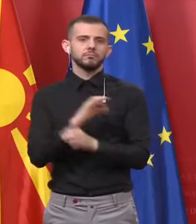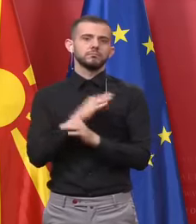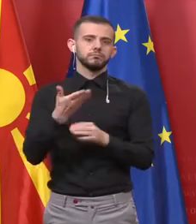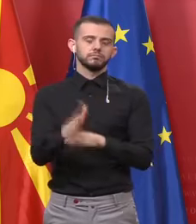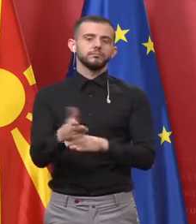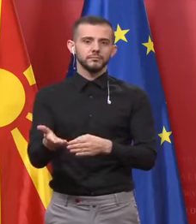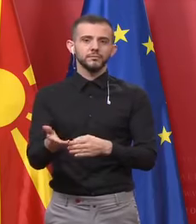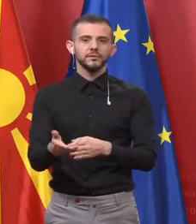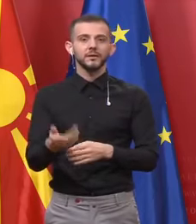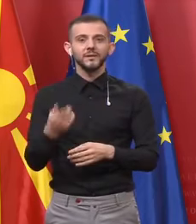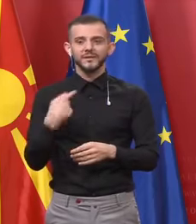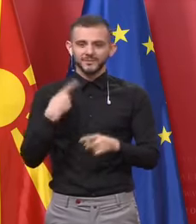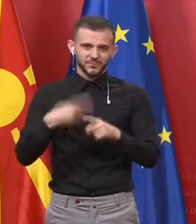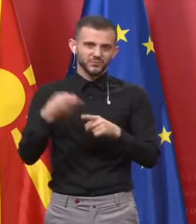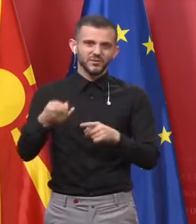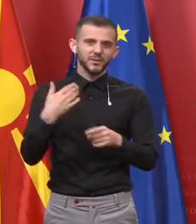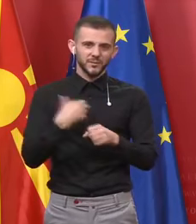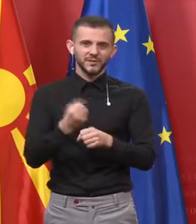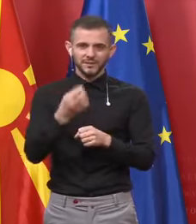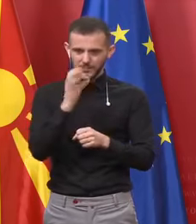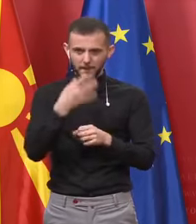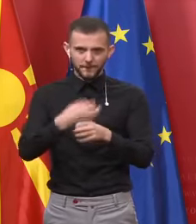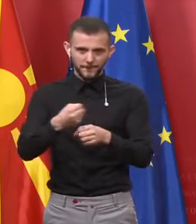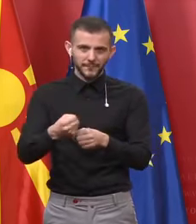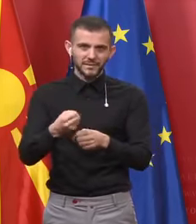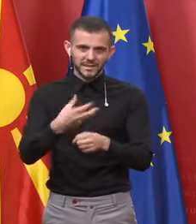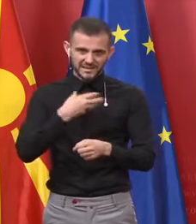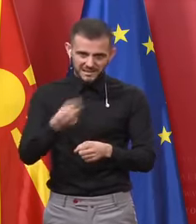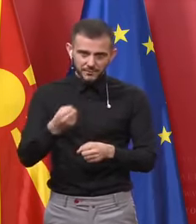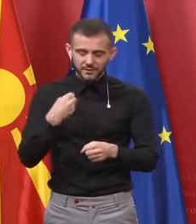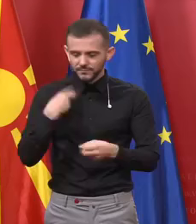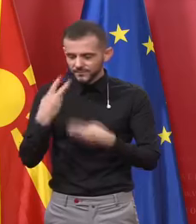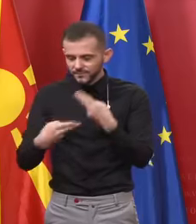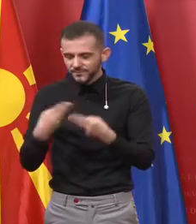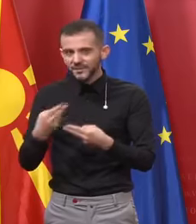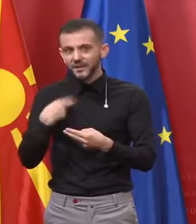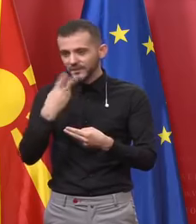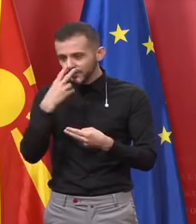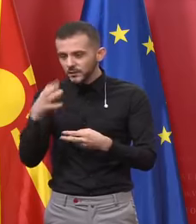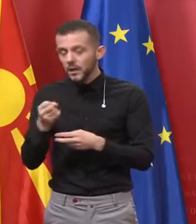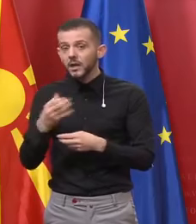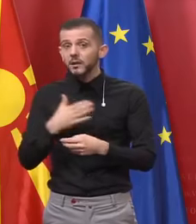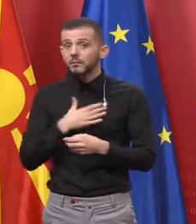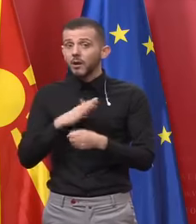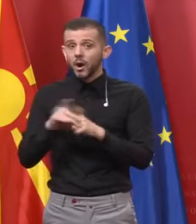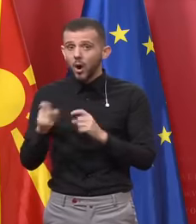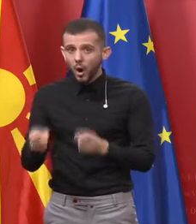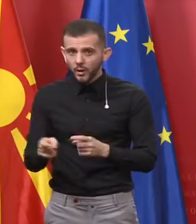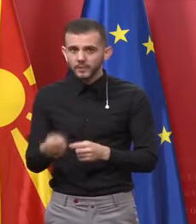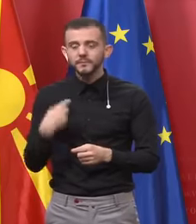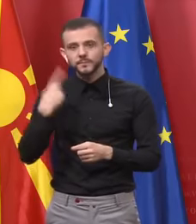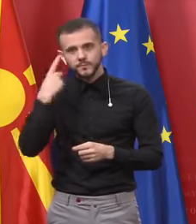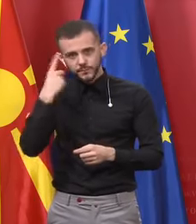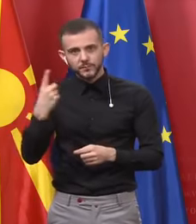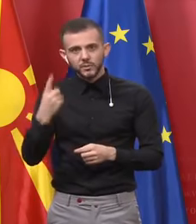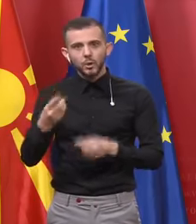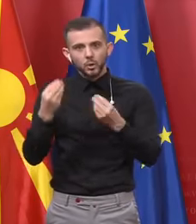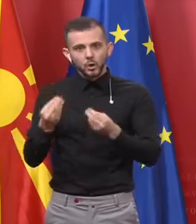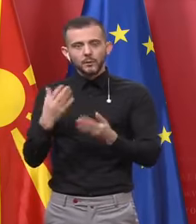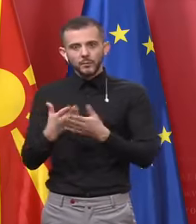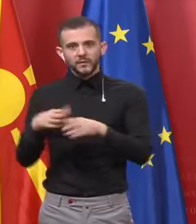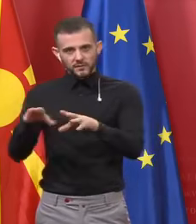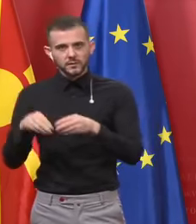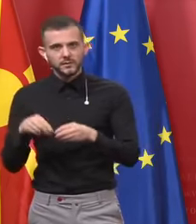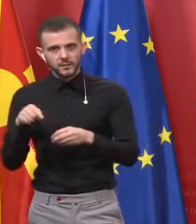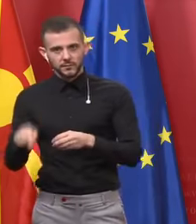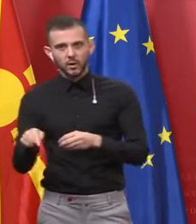тој бриз за детекција на корона вирусот. И сметам дека е добро што е земен, заради